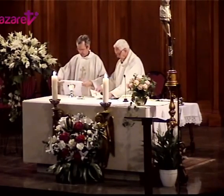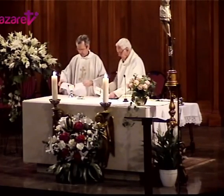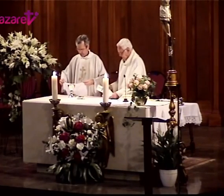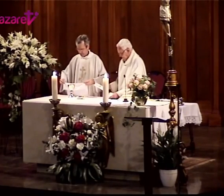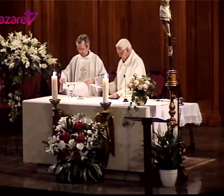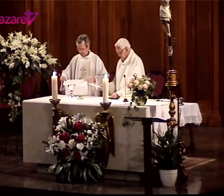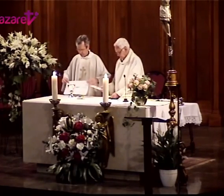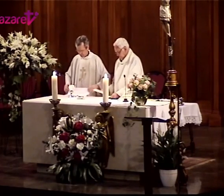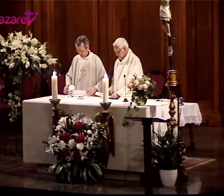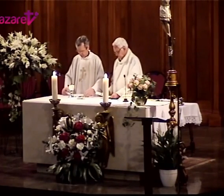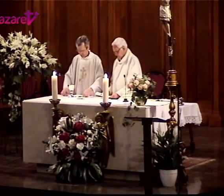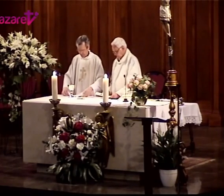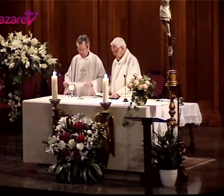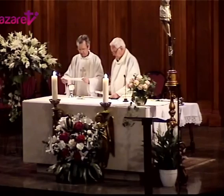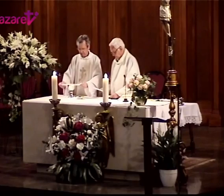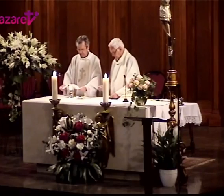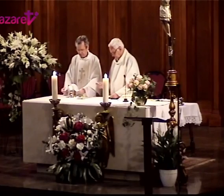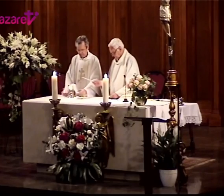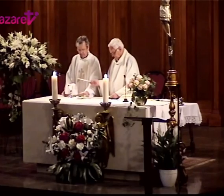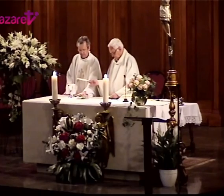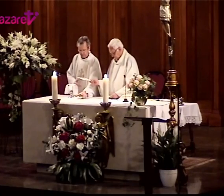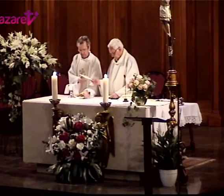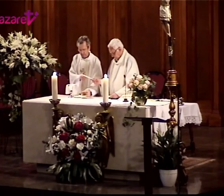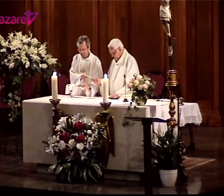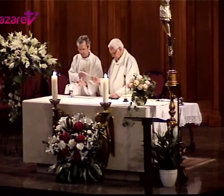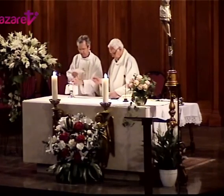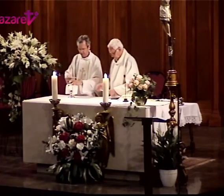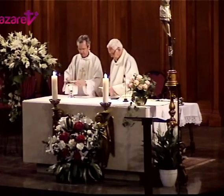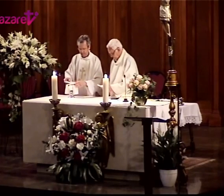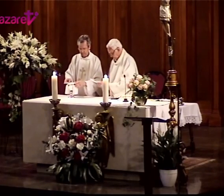bautismo, un solo Dios y